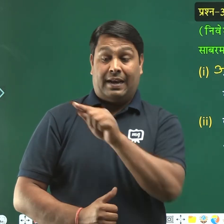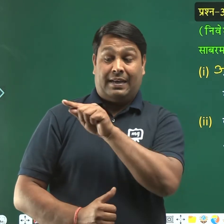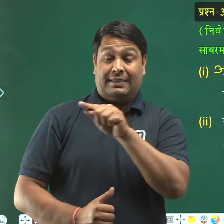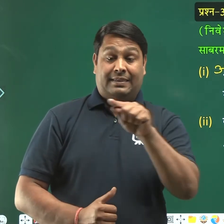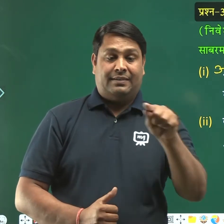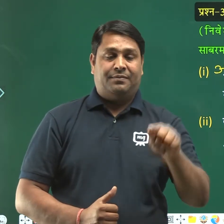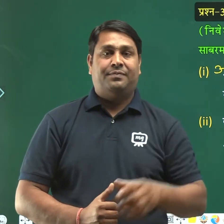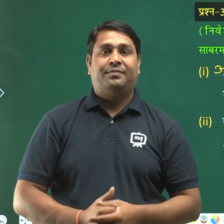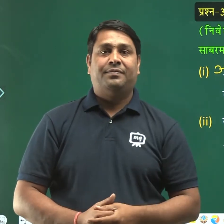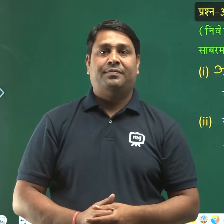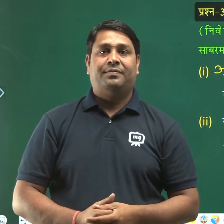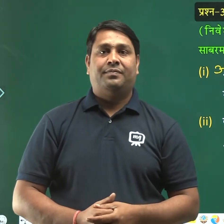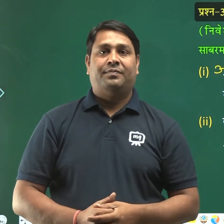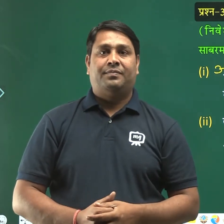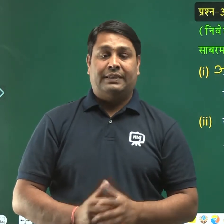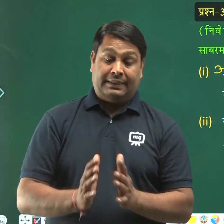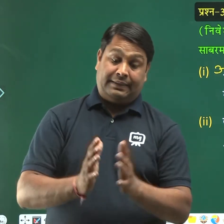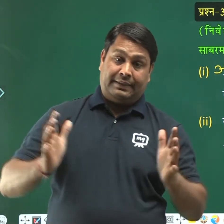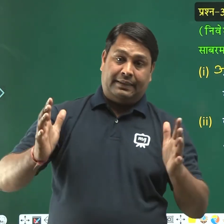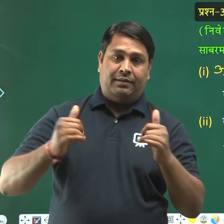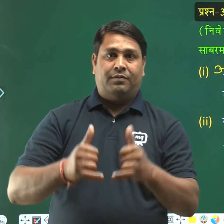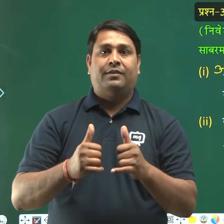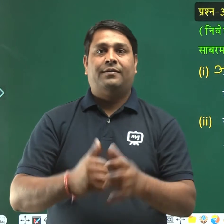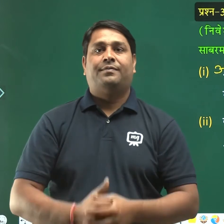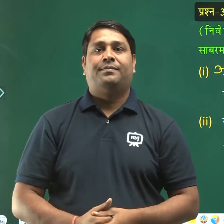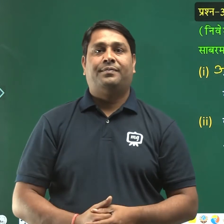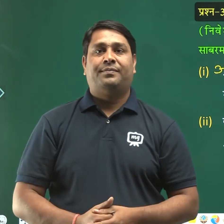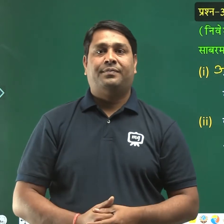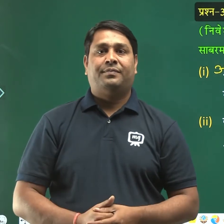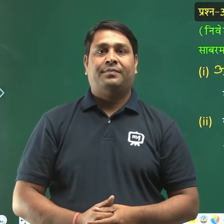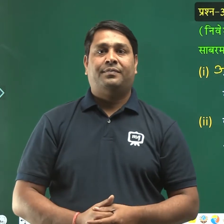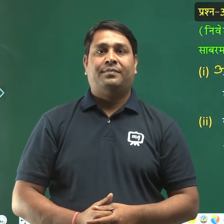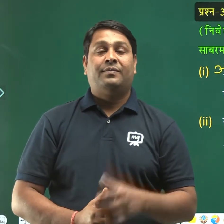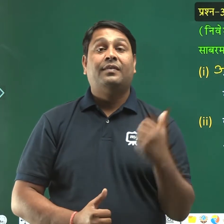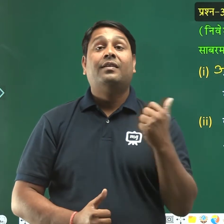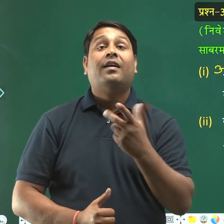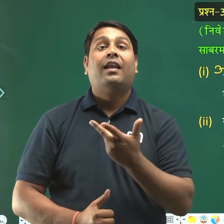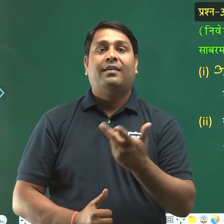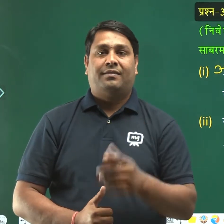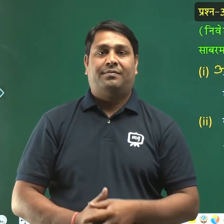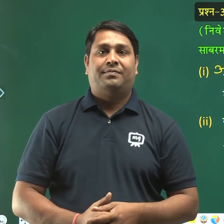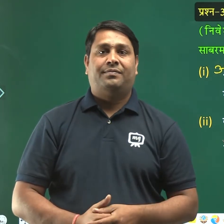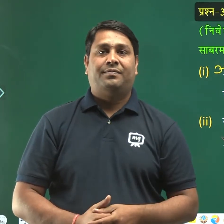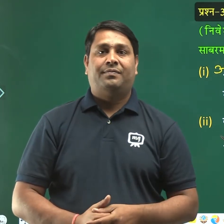डैश अधिक होता है। क्या लिखेंगे बच्चों?